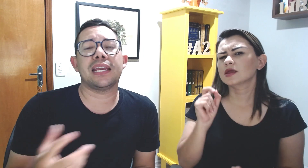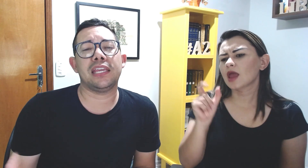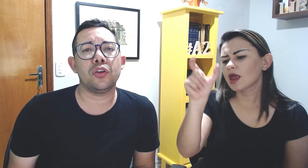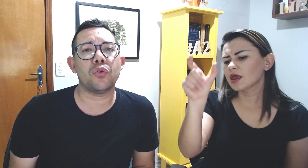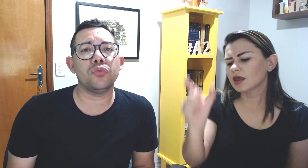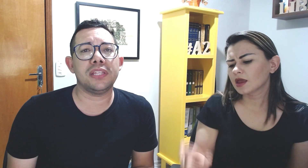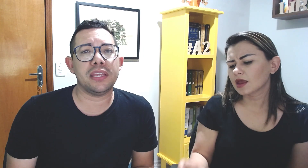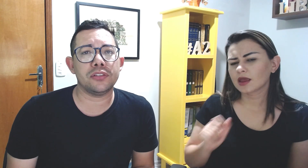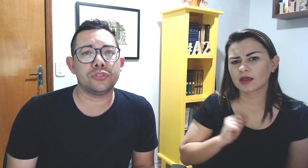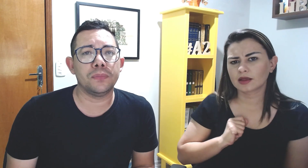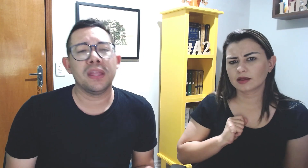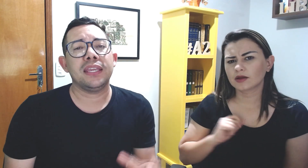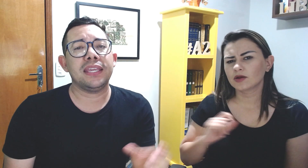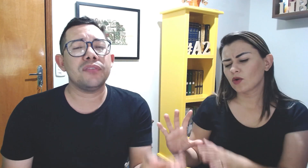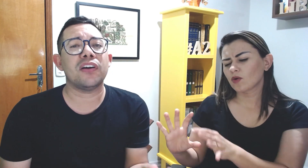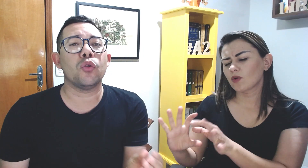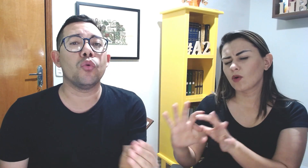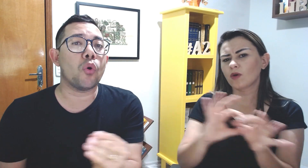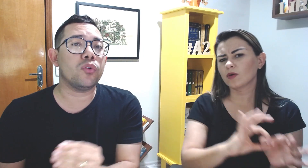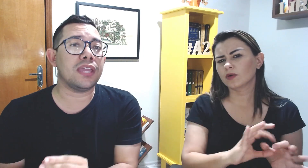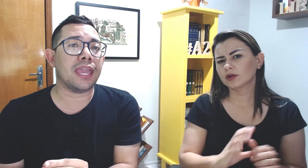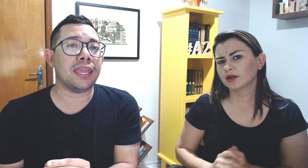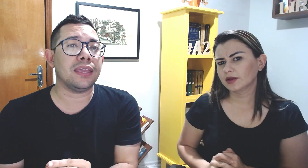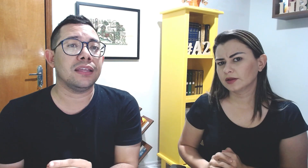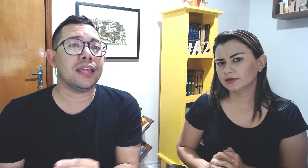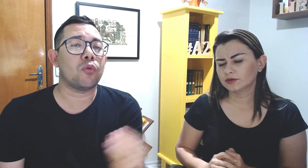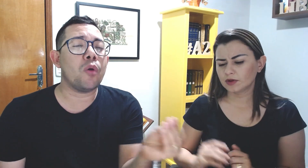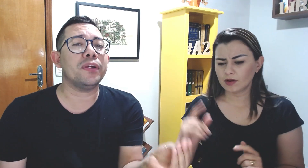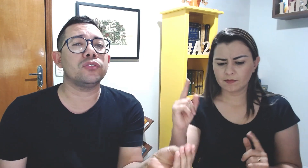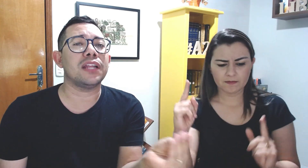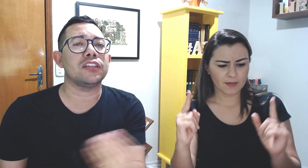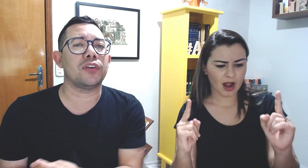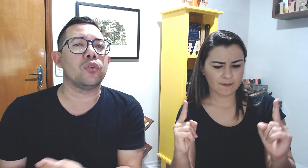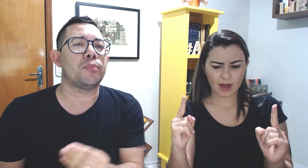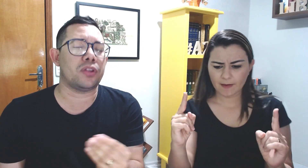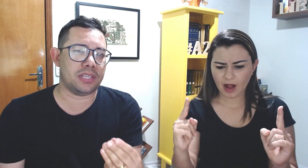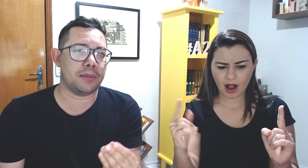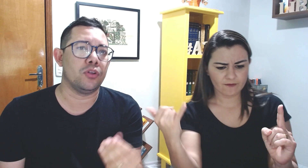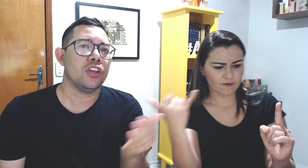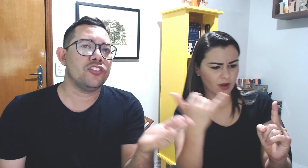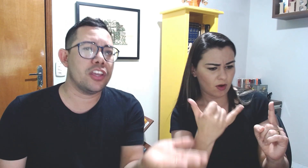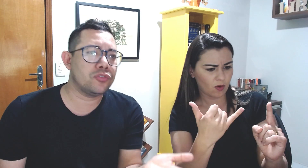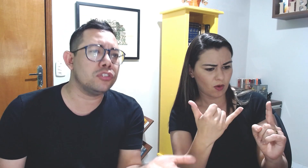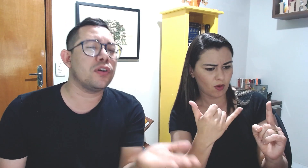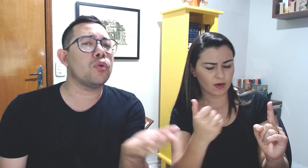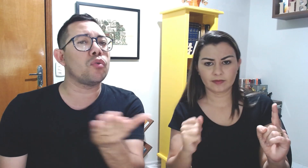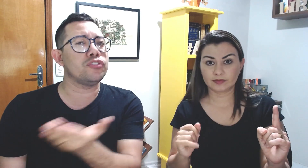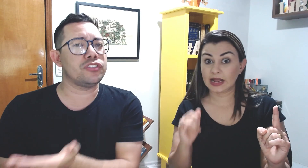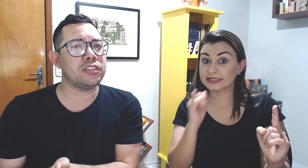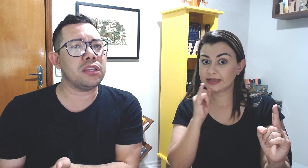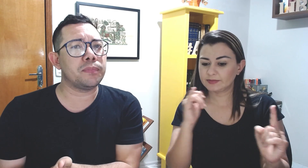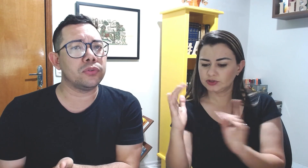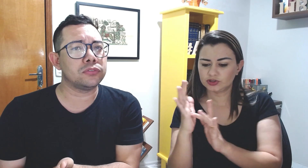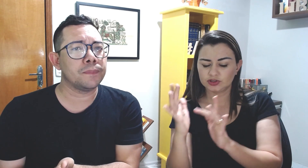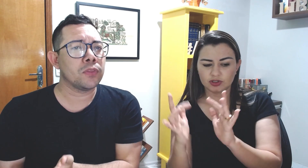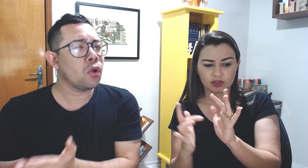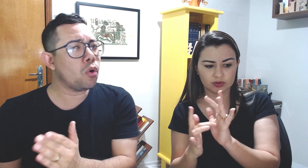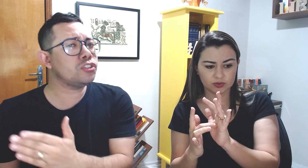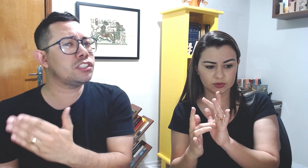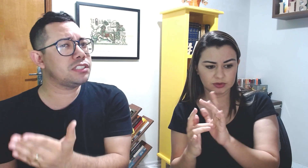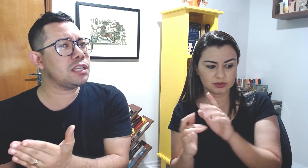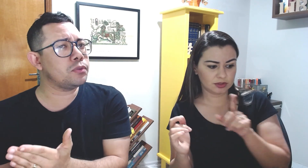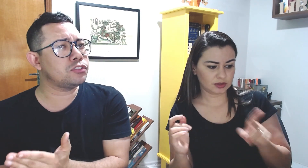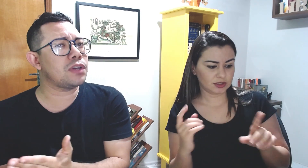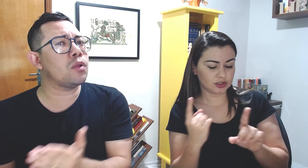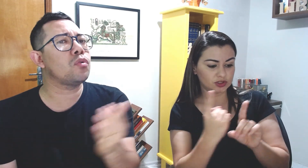está naquele contexto, quem falou com quem, né? Qual personagem falou, por exemplo, Jesus falou com os discípulos, ou